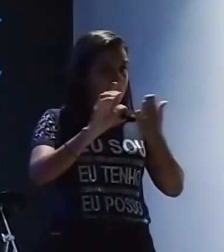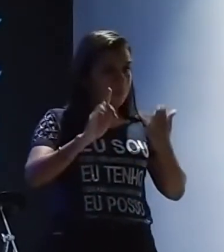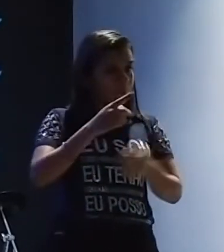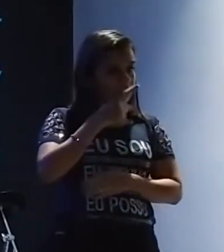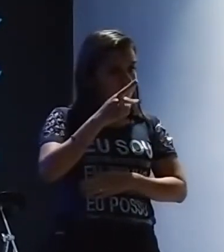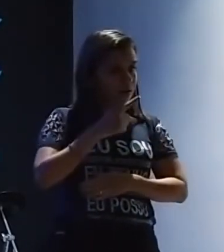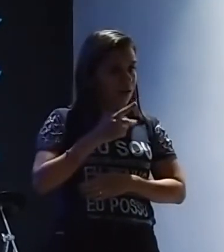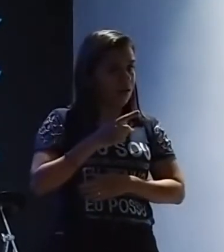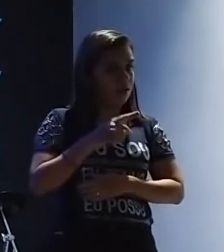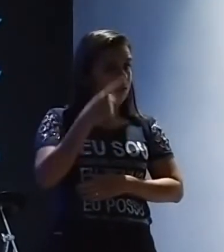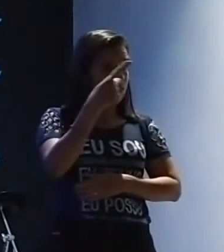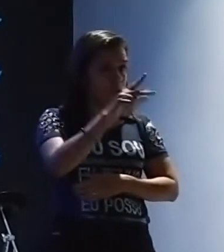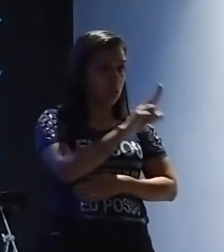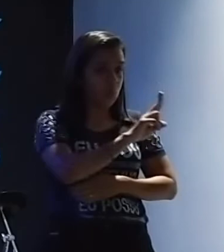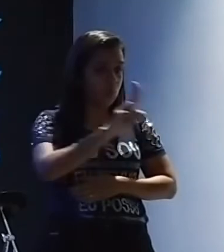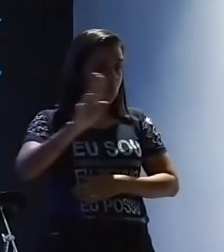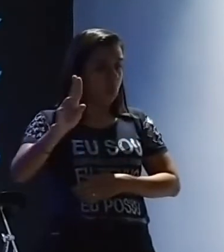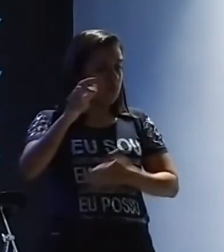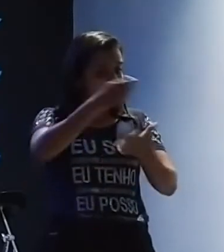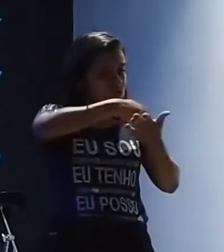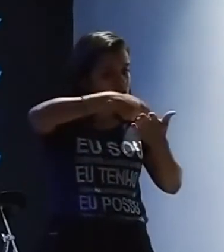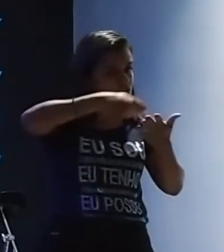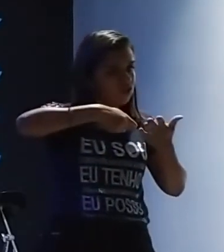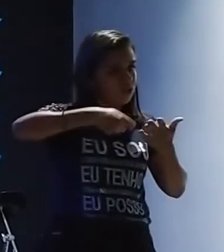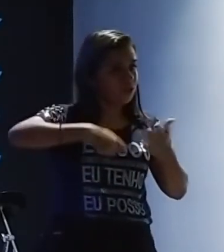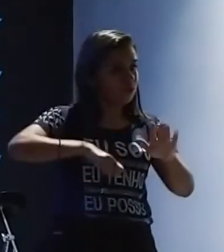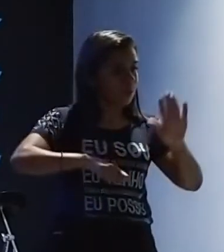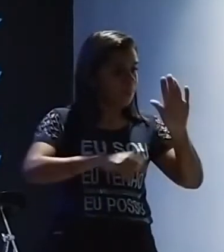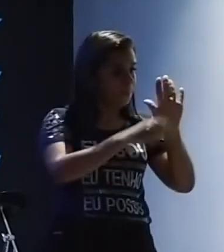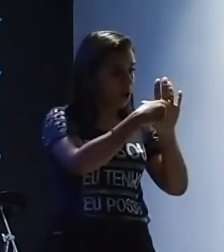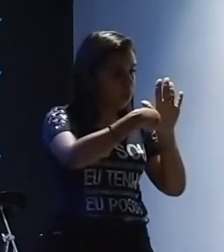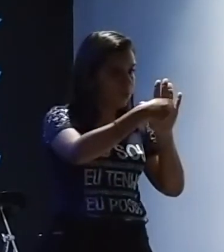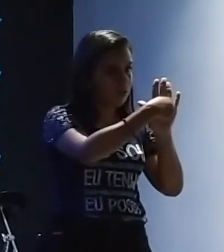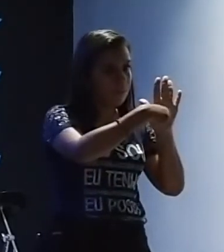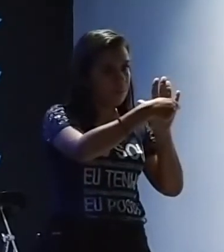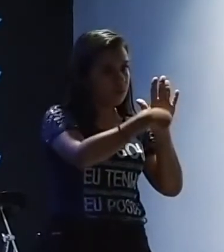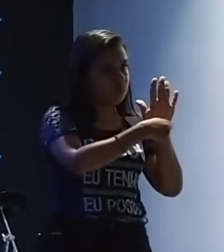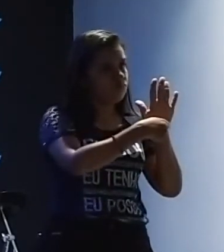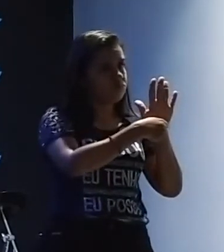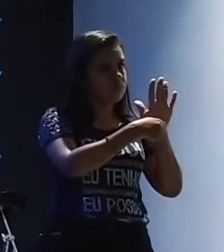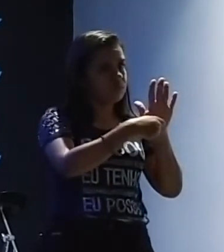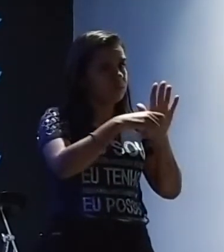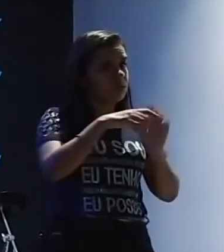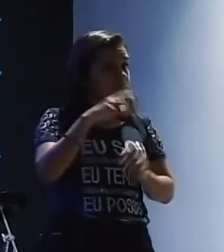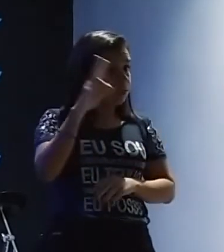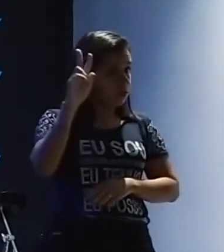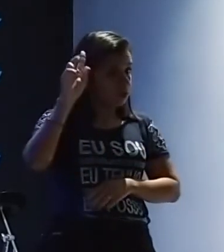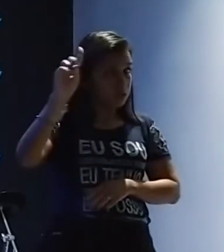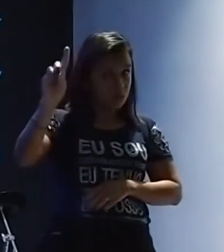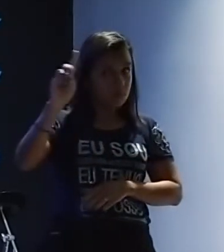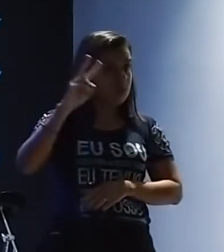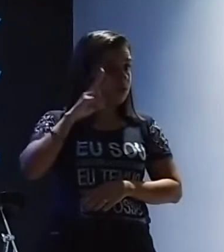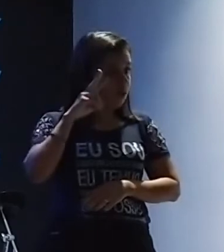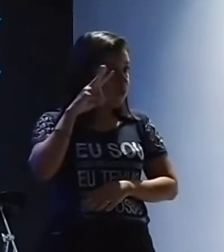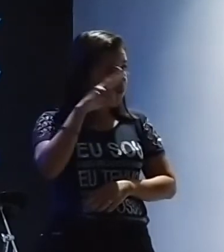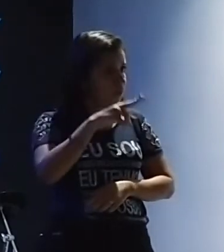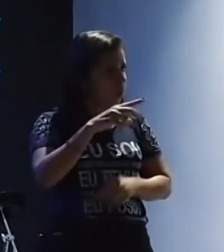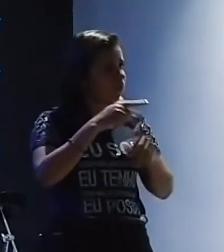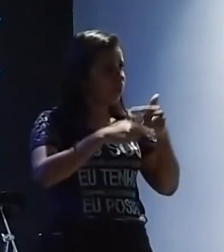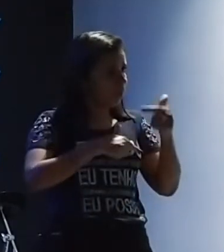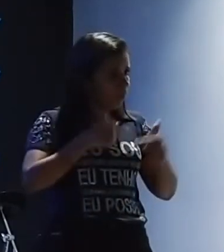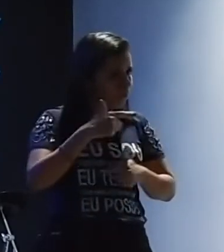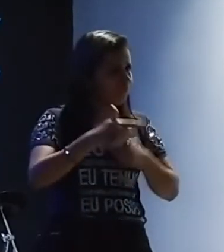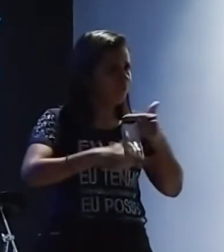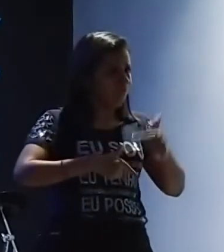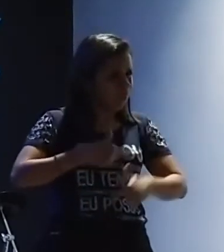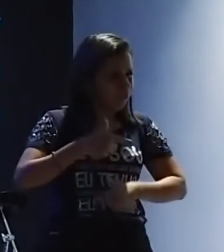mão dele. Você acha que Ele não sabe o que você está passando? Você acha que Deus não está vendo toda a luta, toda a dificuldade que